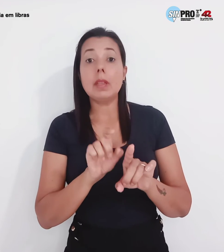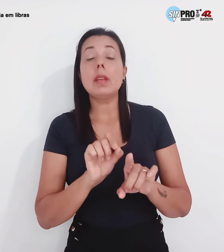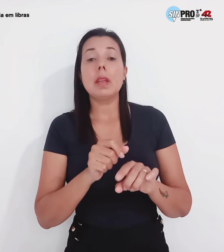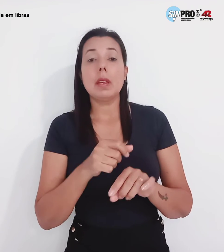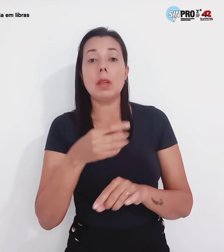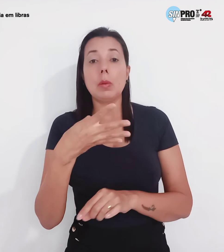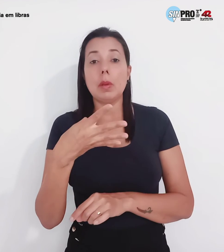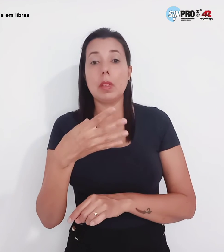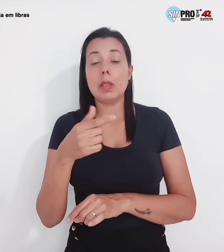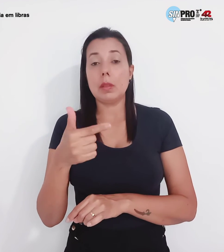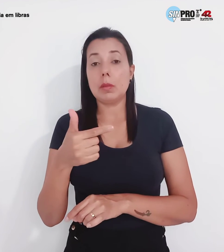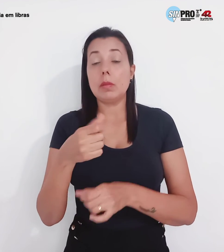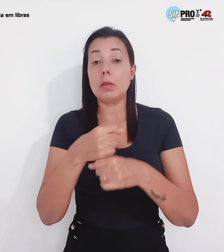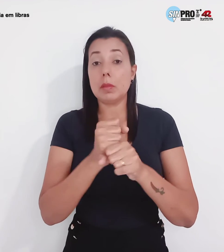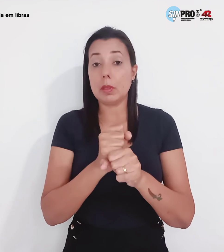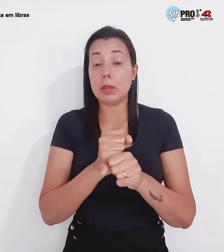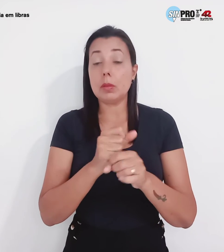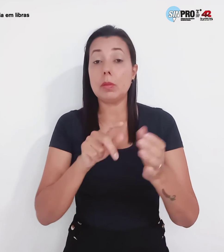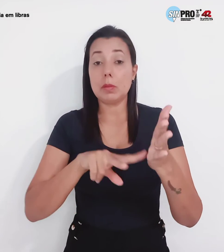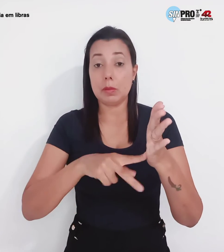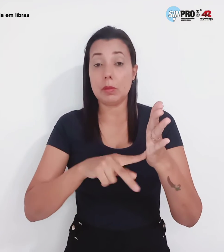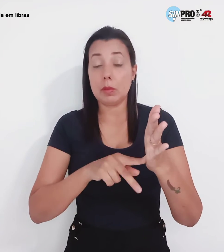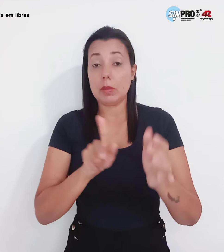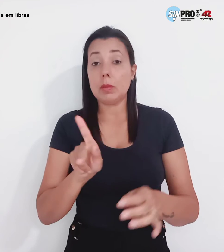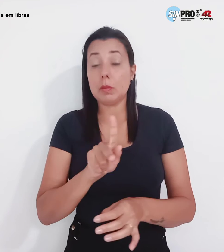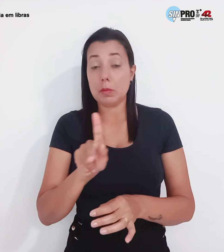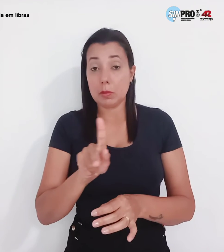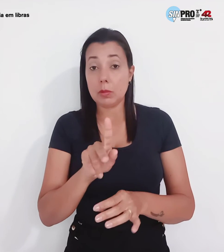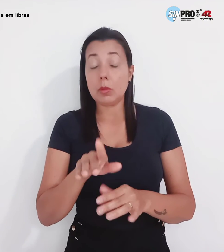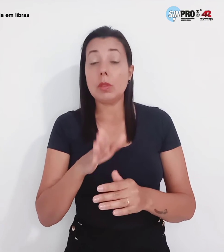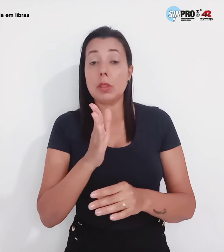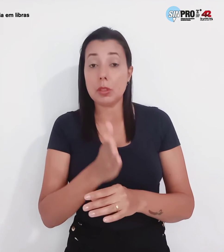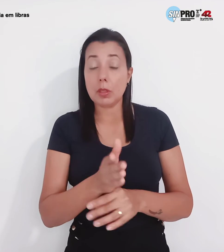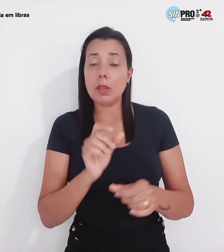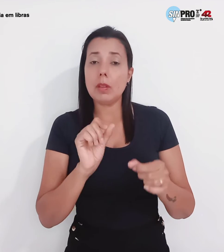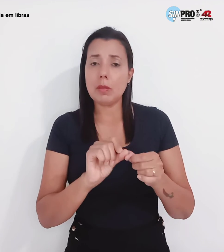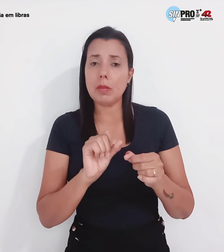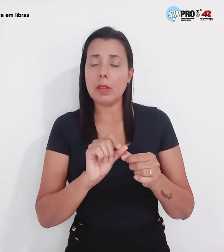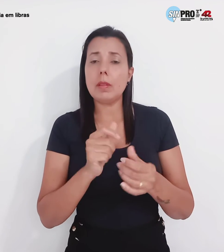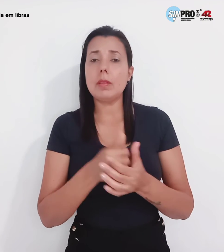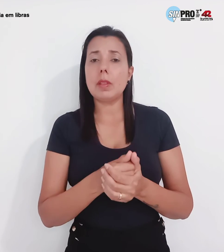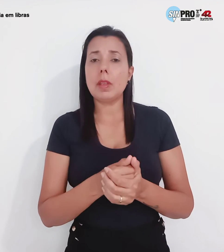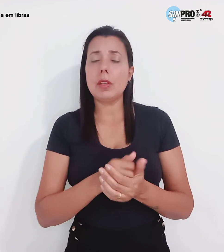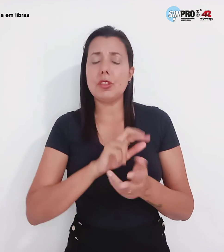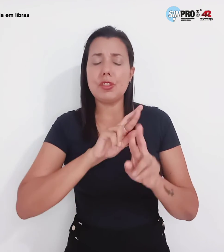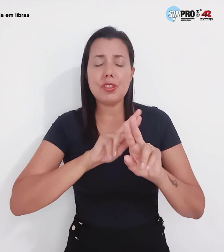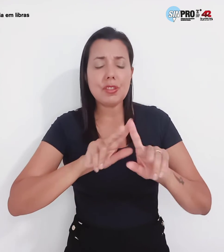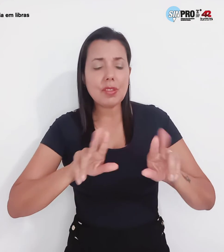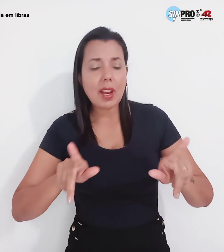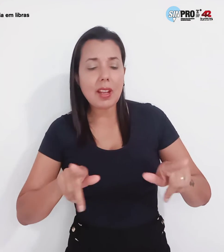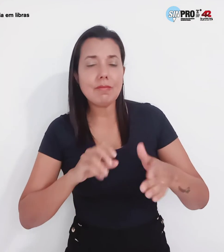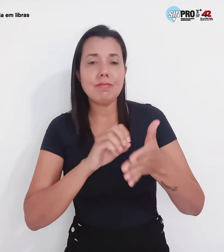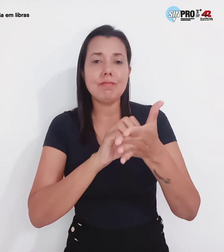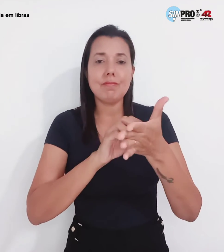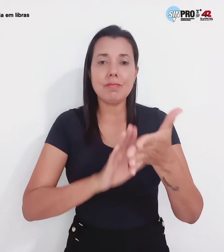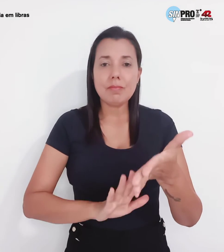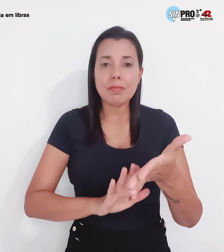42 anos, o SimproDF já realizou diferentes atividades que